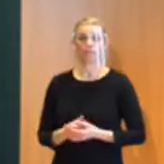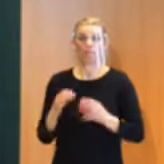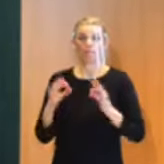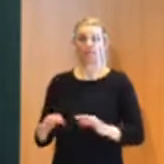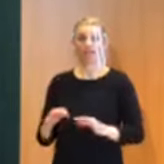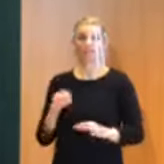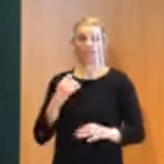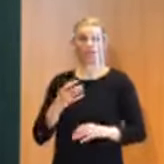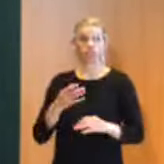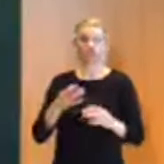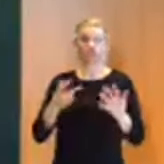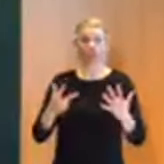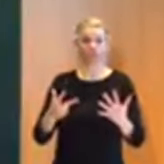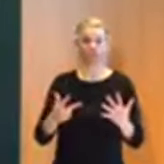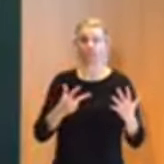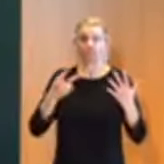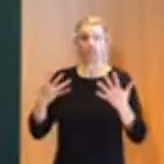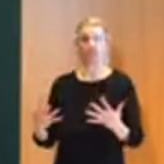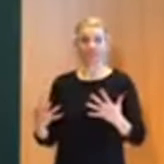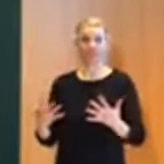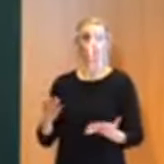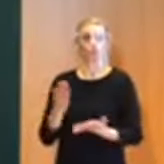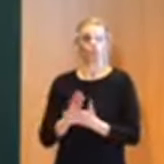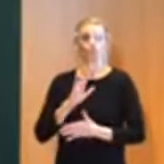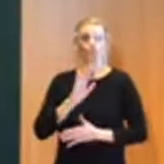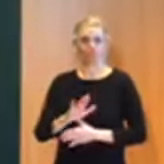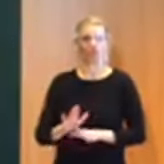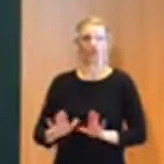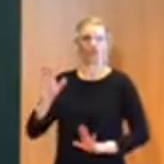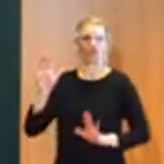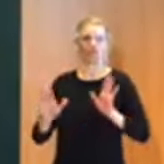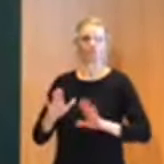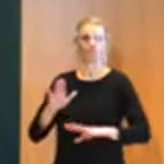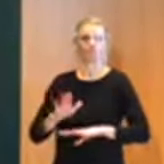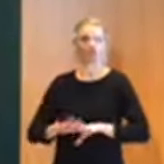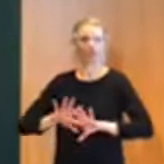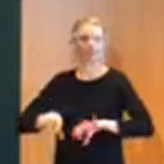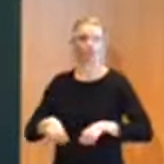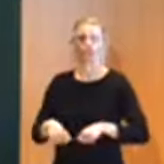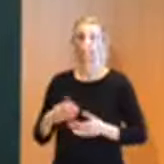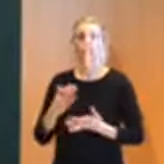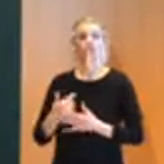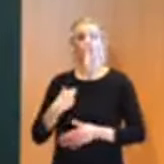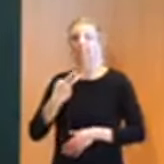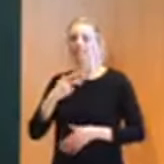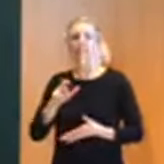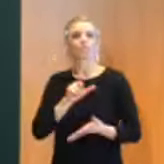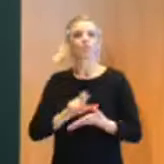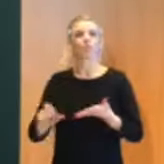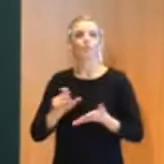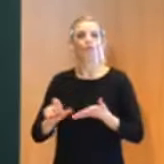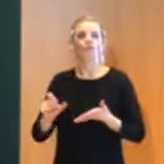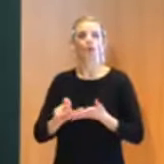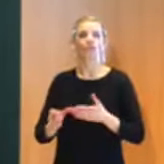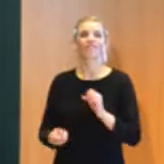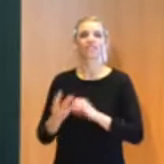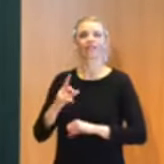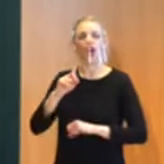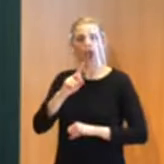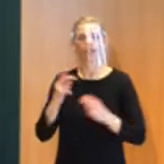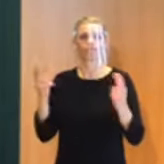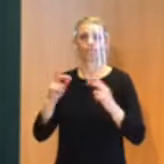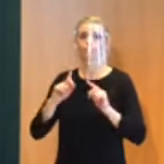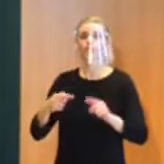A toto sú veci, kde naozaj nevidím dôvod teraz vytvárať nejakú, musím o tom diskutovať, že